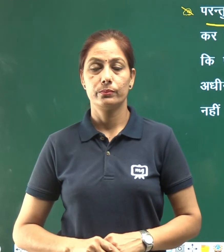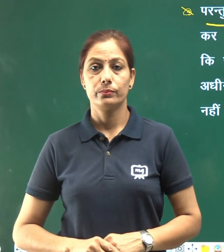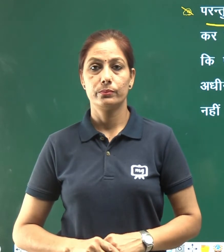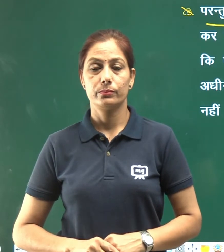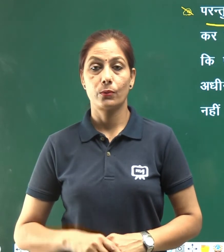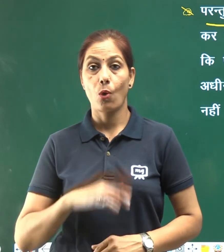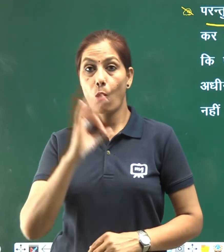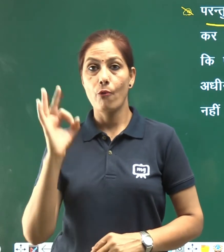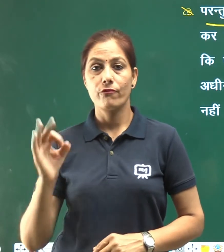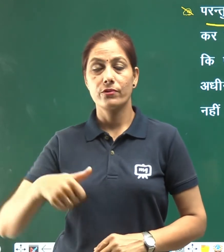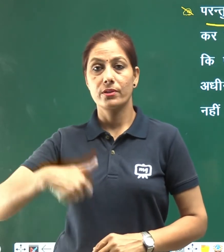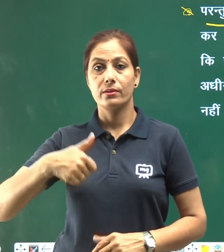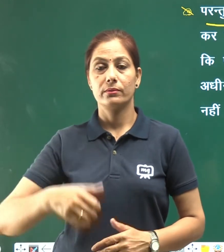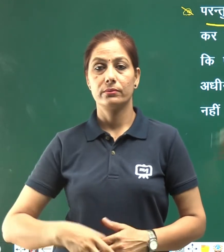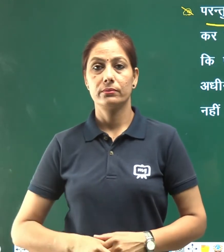सुपरिंटेंडेंट